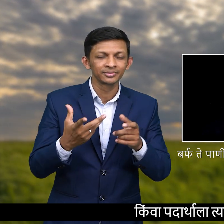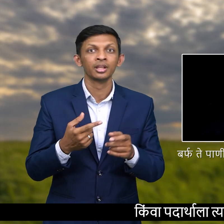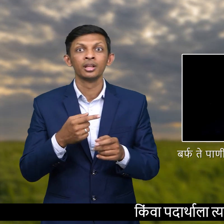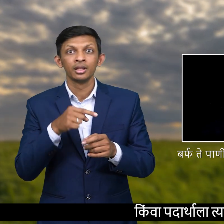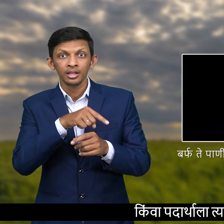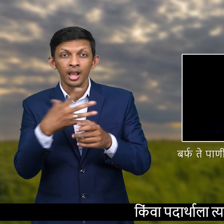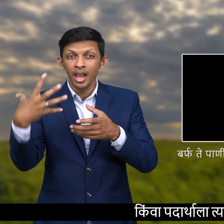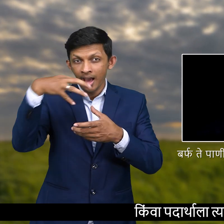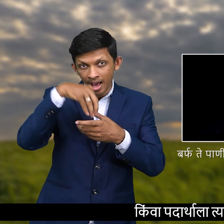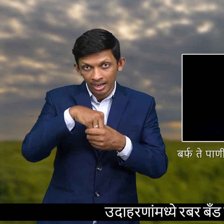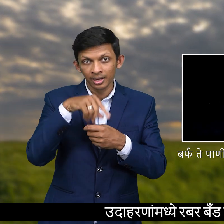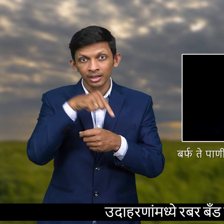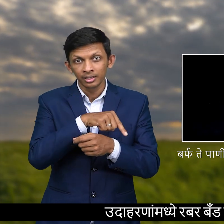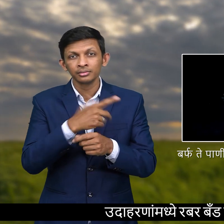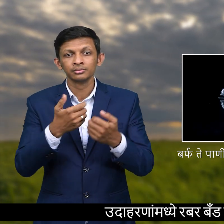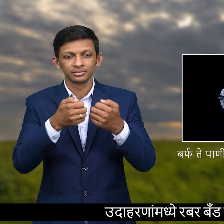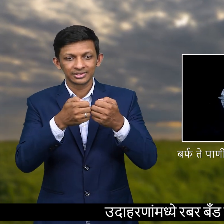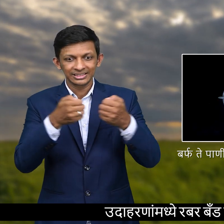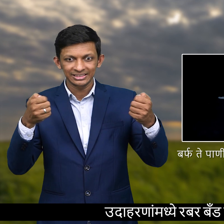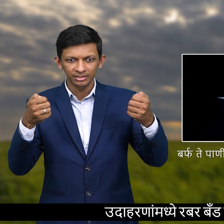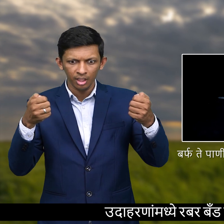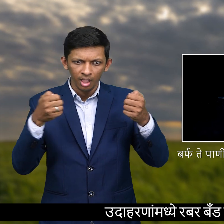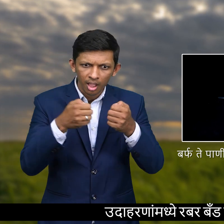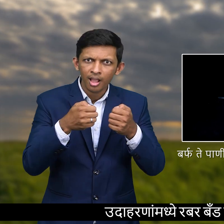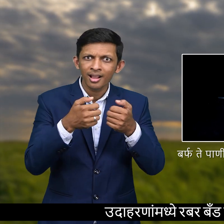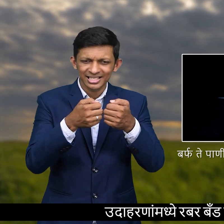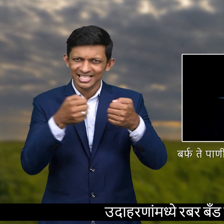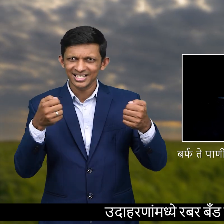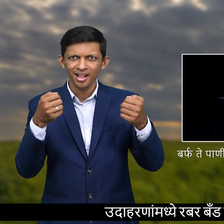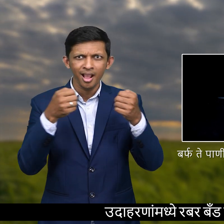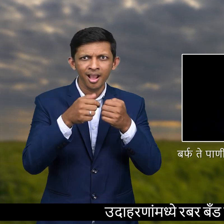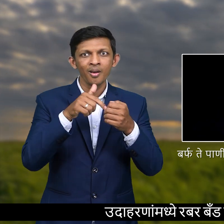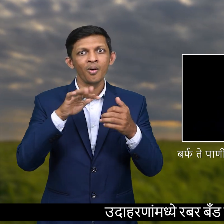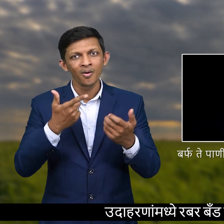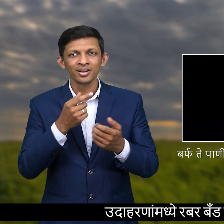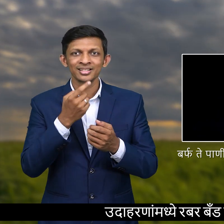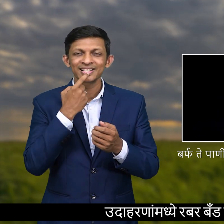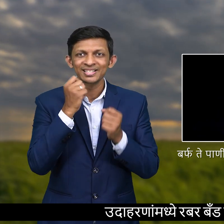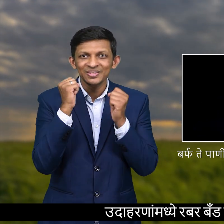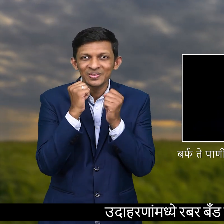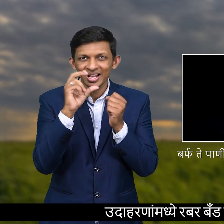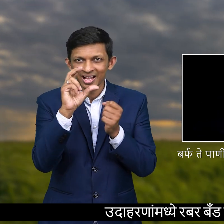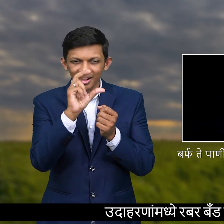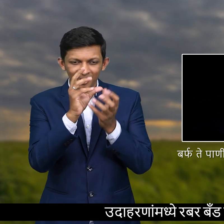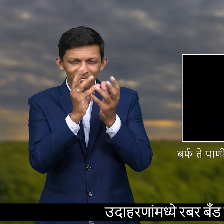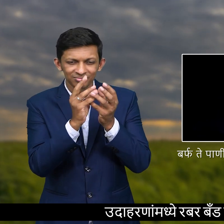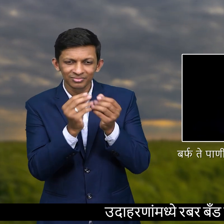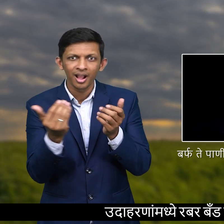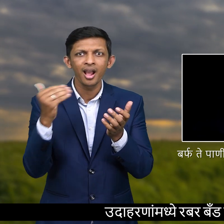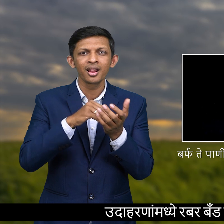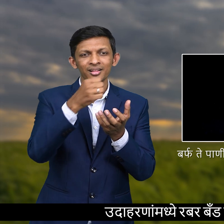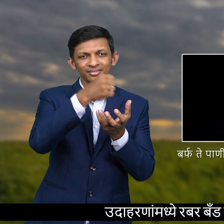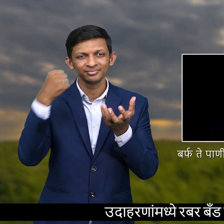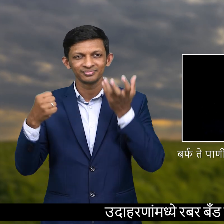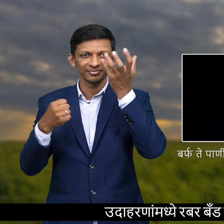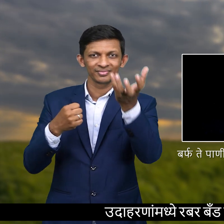स्थितीत परत आणता येतात. उदाहरणांमध्ये रबर बँड ताणणे आणि बर्फ वितळवणे